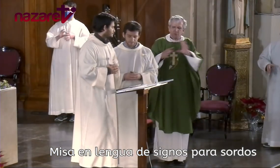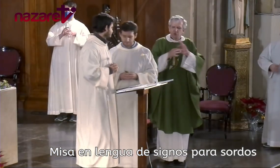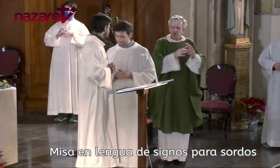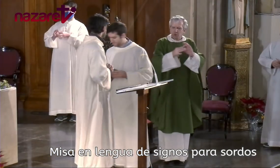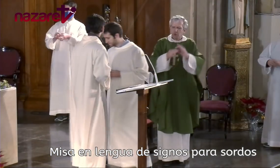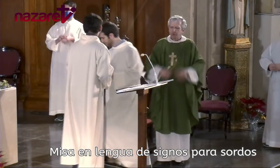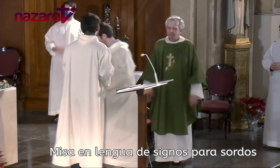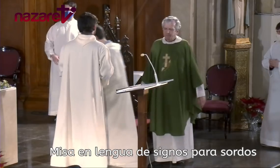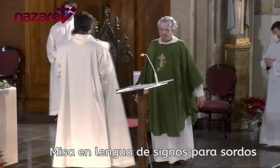seamos uno.